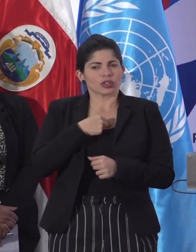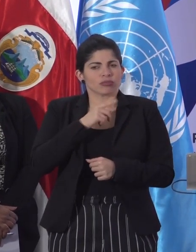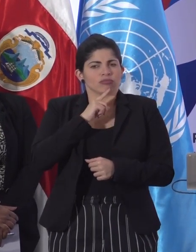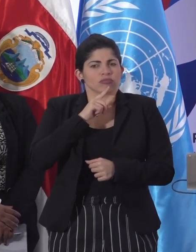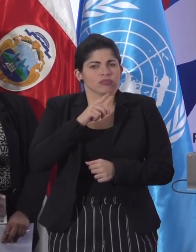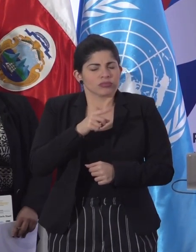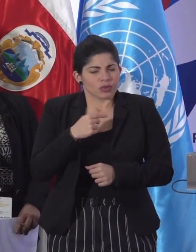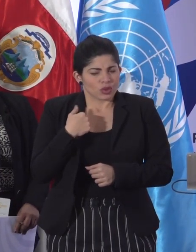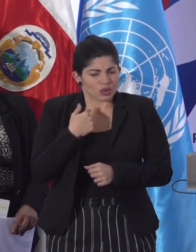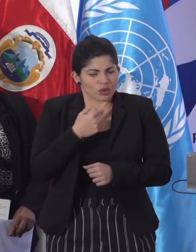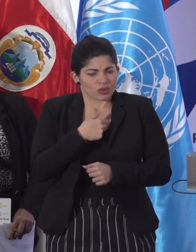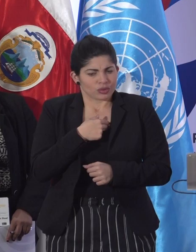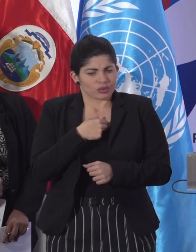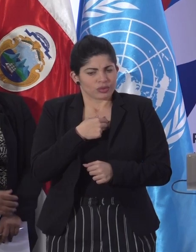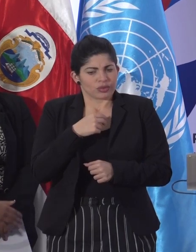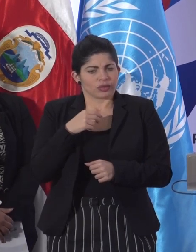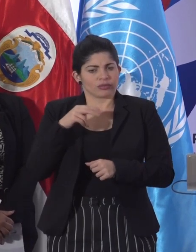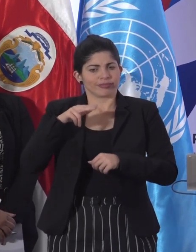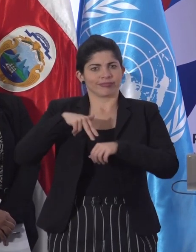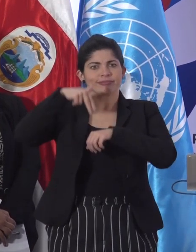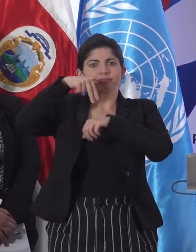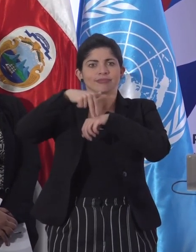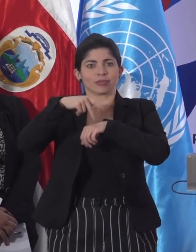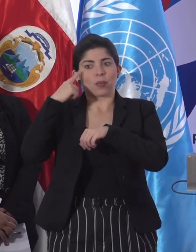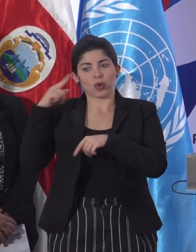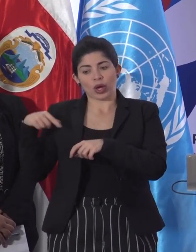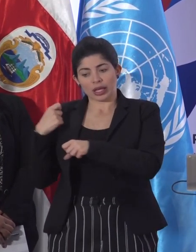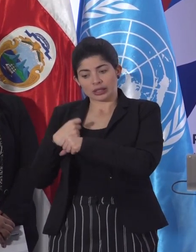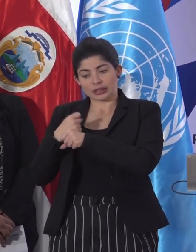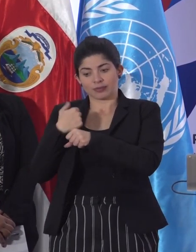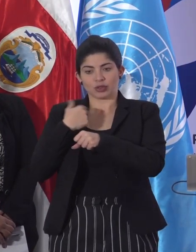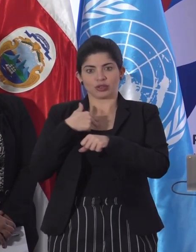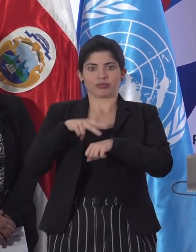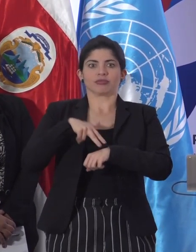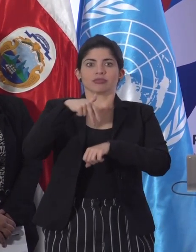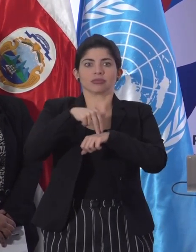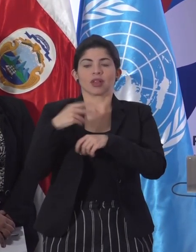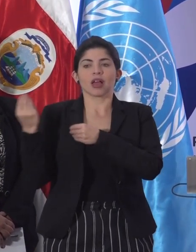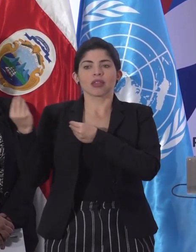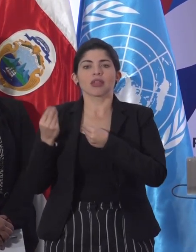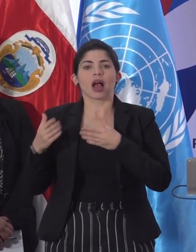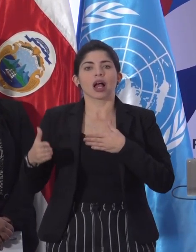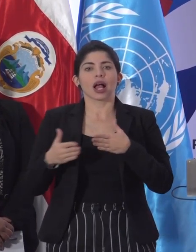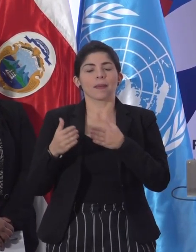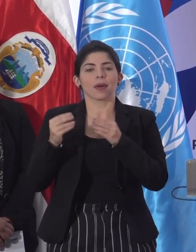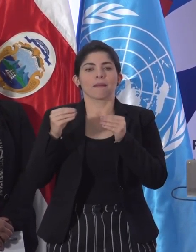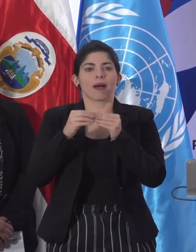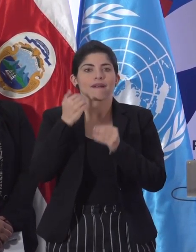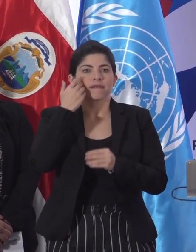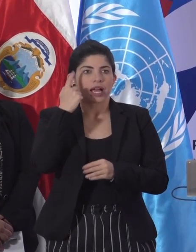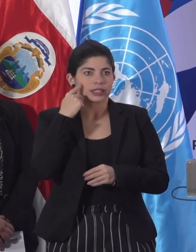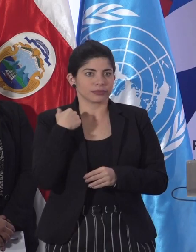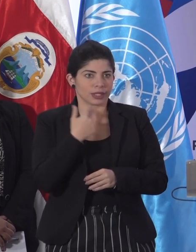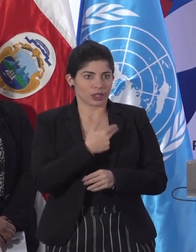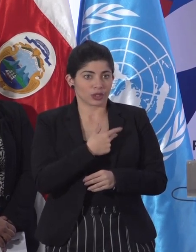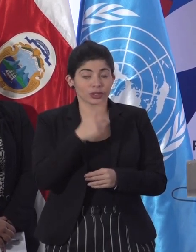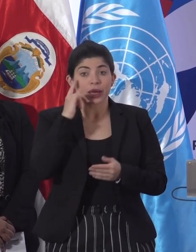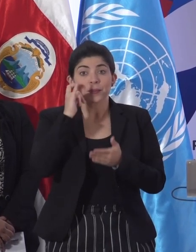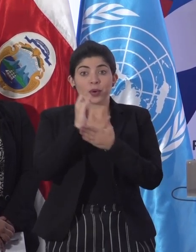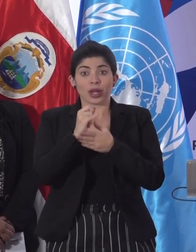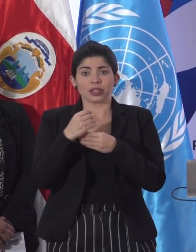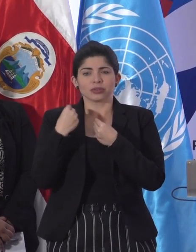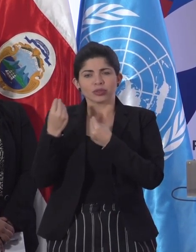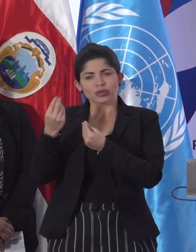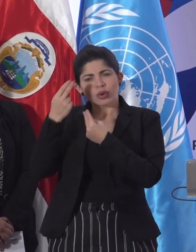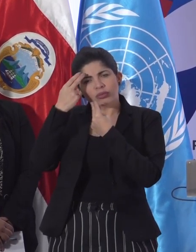realmente nosotras paradas en los hombros de ellas, las que nos hicieron el camino más fácil. Y por eso les hago un